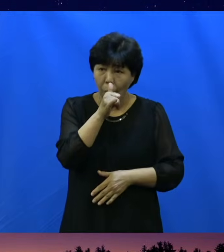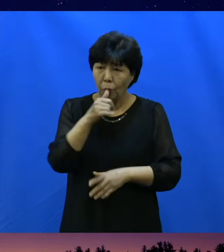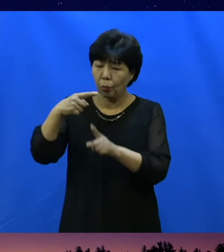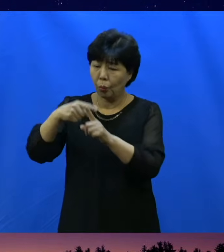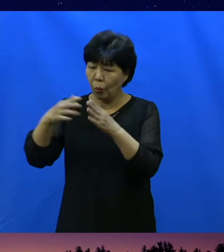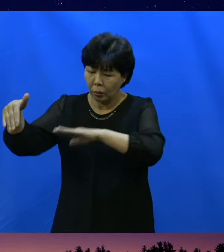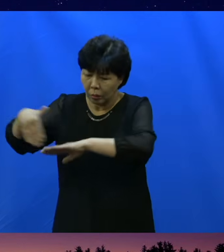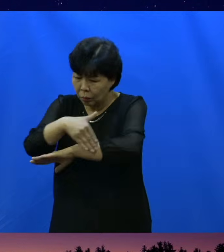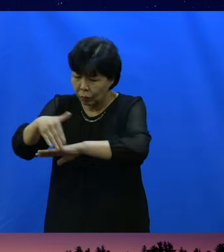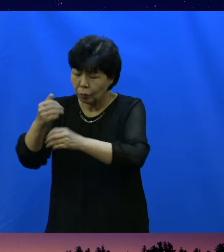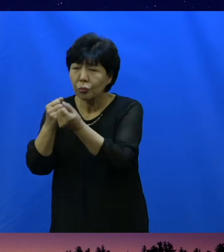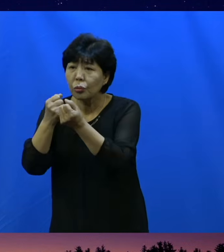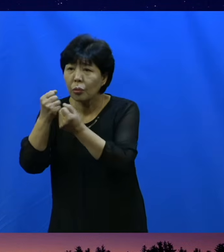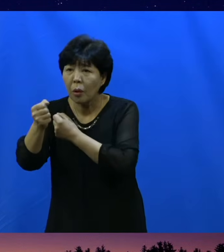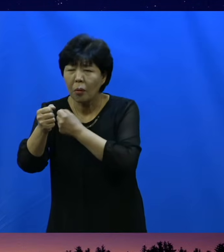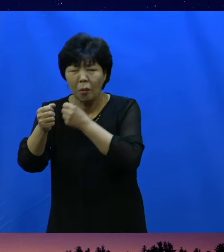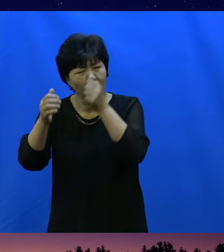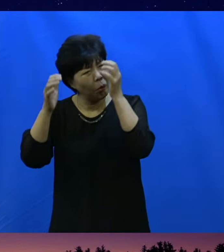굉장히 혼란스러운.